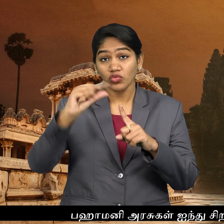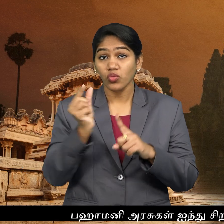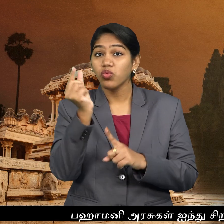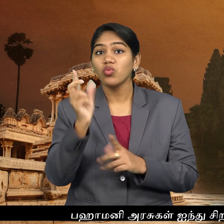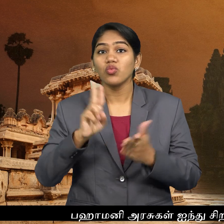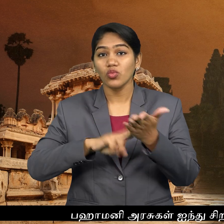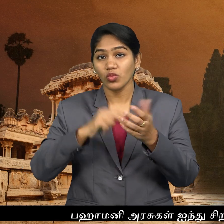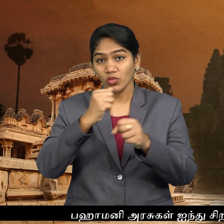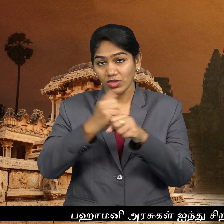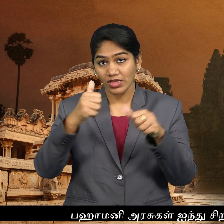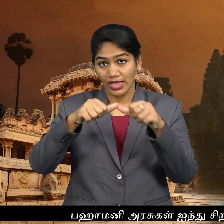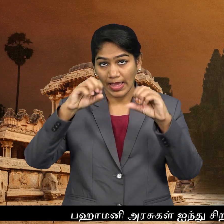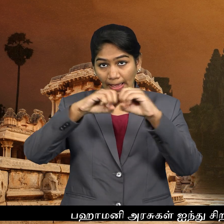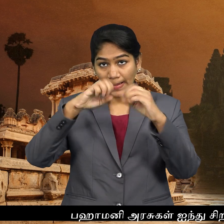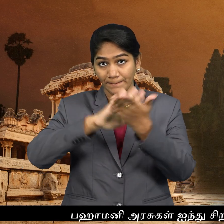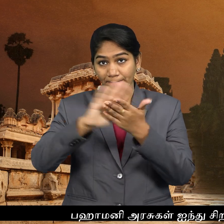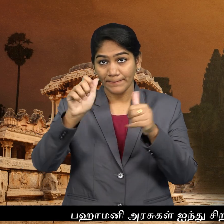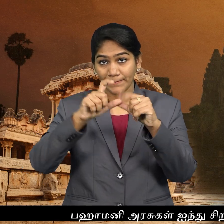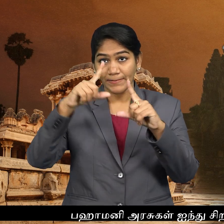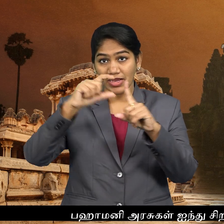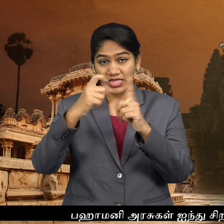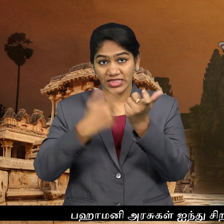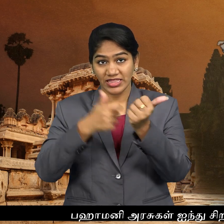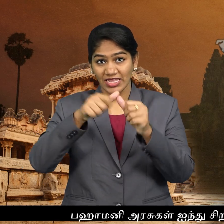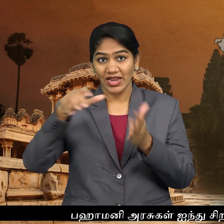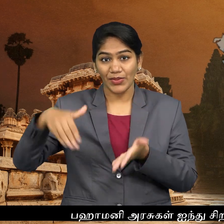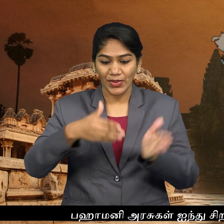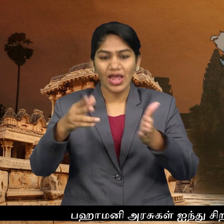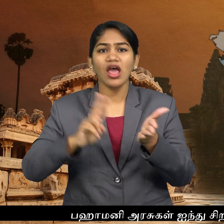சிறிய ராஜ்யங்களாக பிரிந்தன.